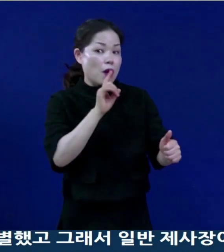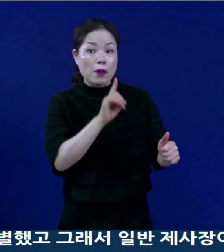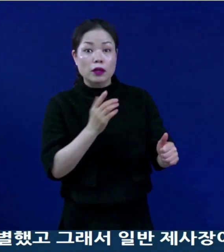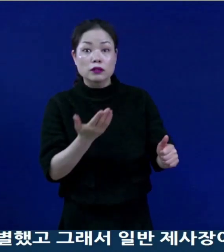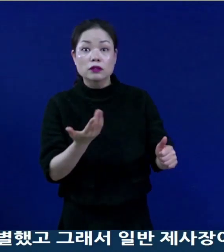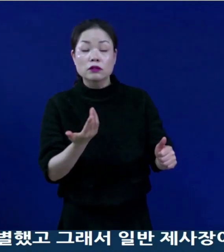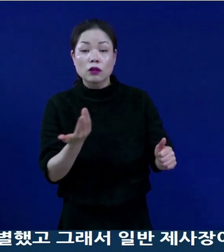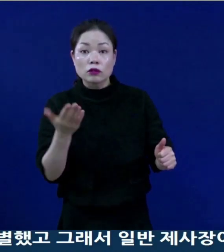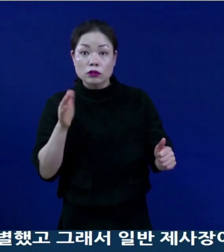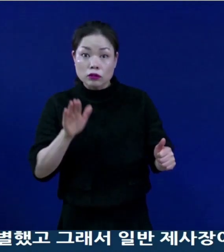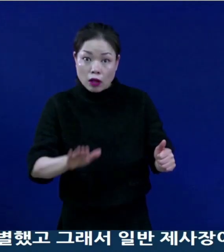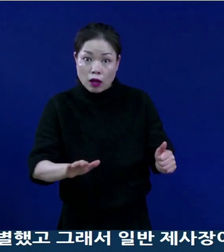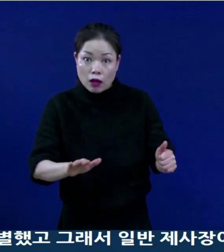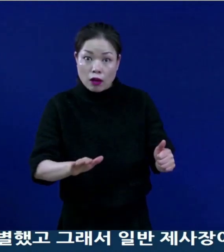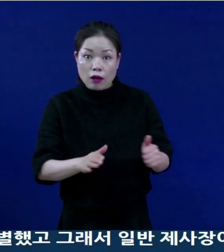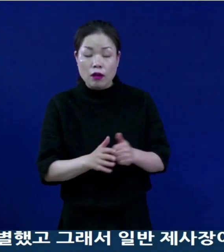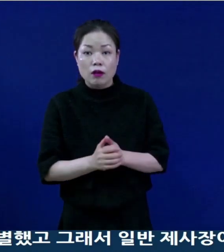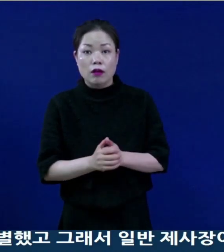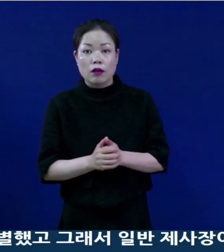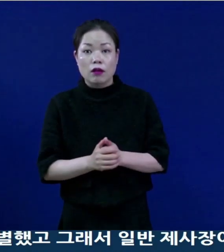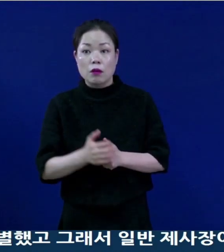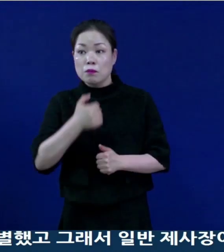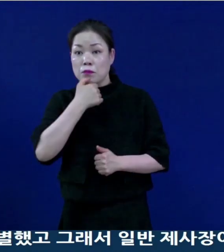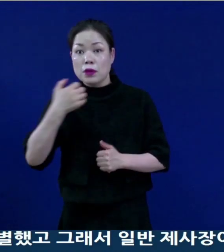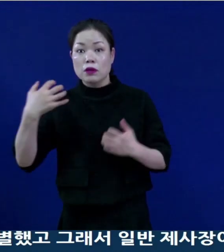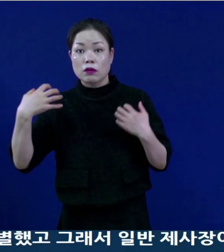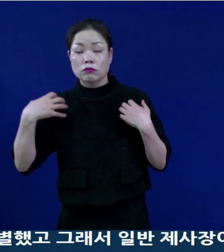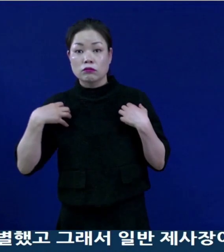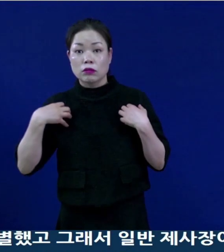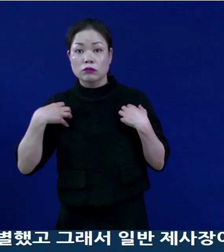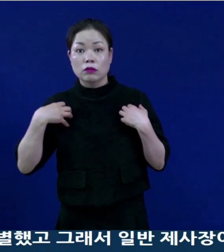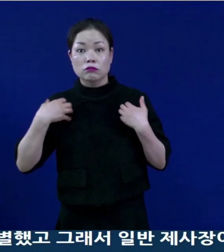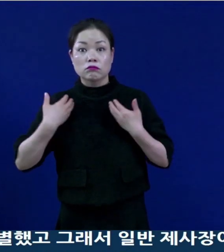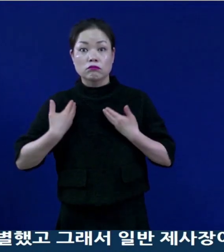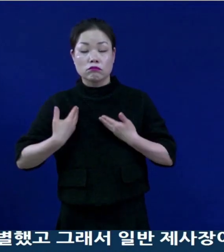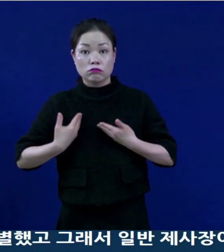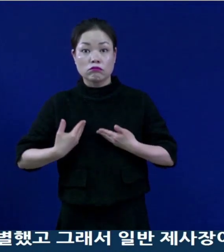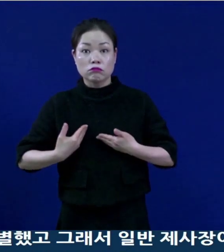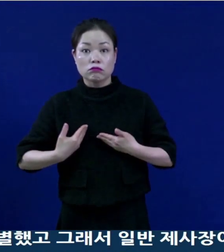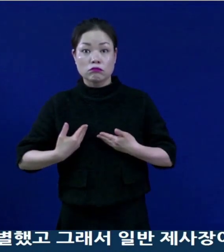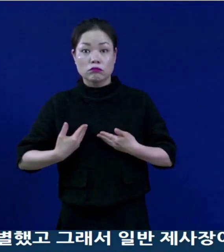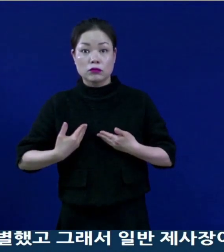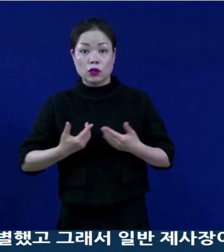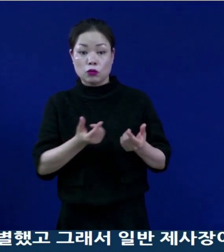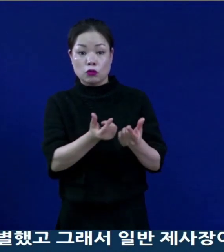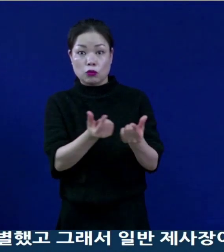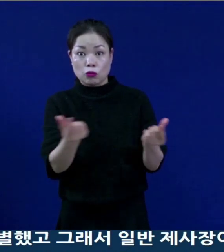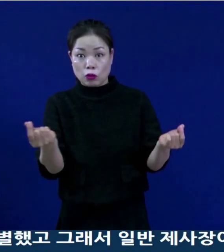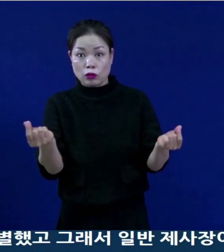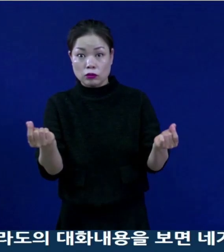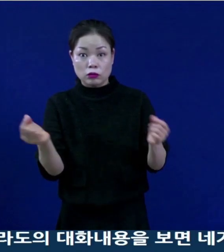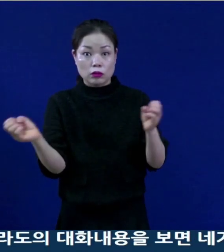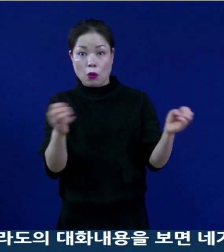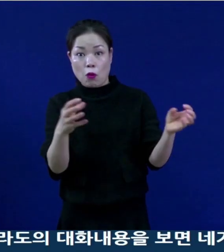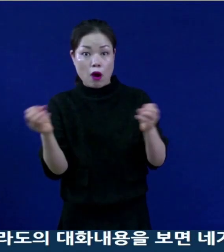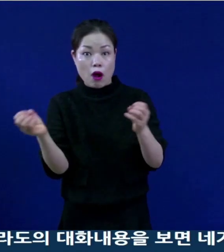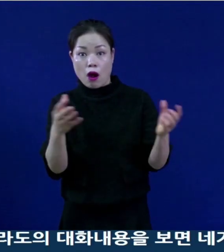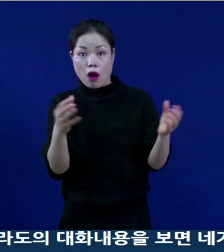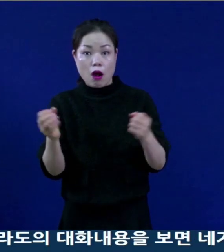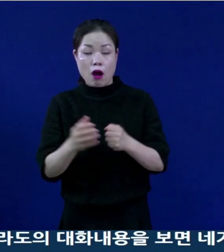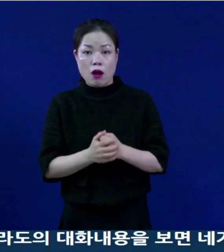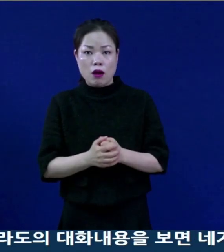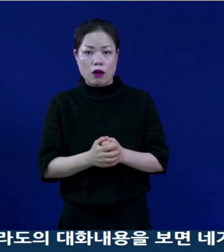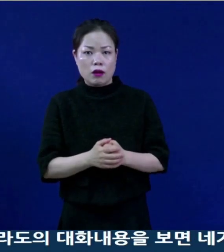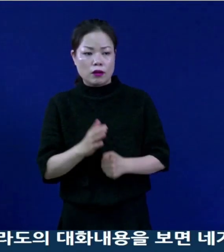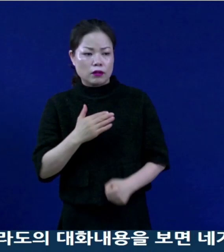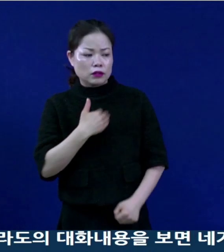같아요. 근데 빌라도가 순순하게 예수님과 동급에 가까운 대화를 하는 거예요. 야,